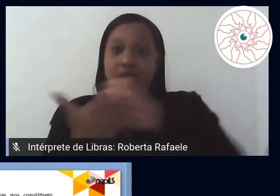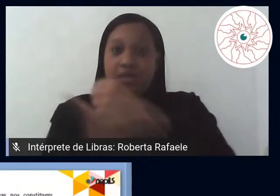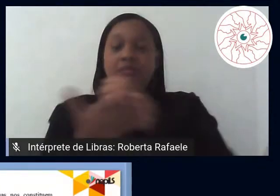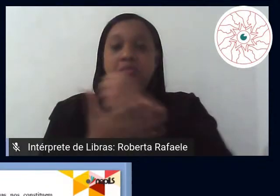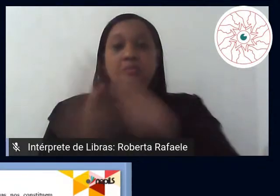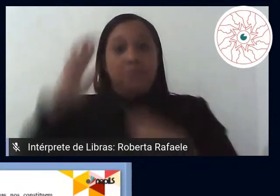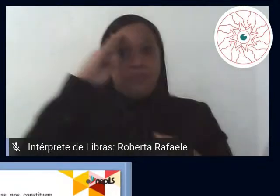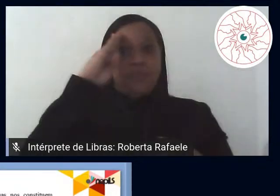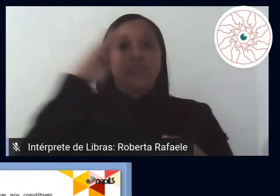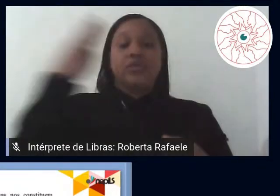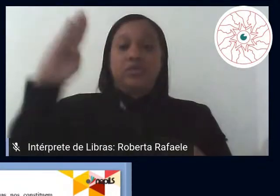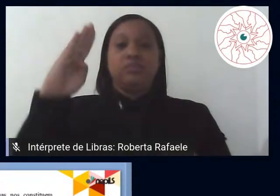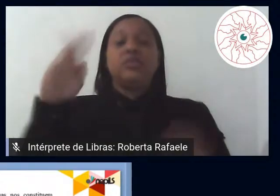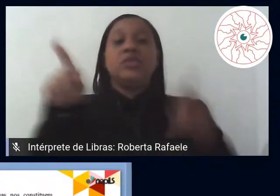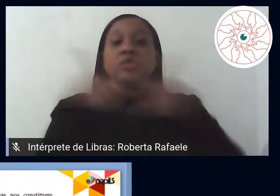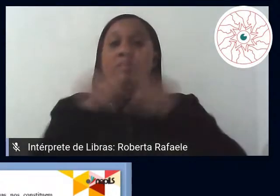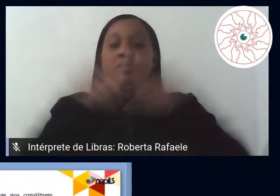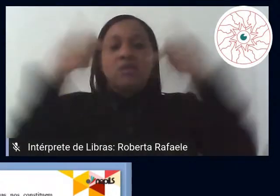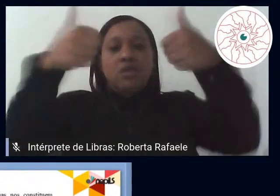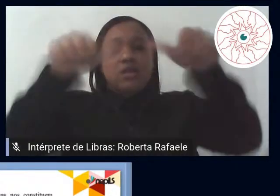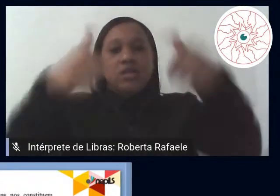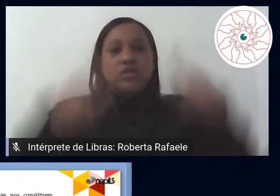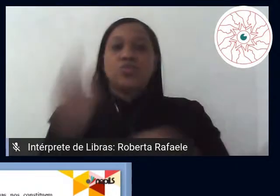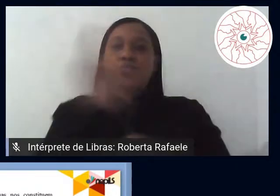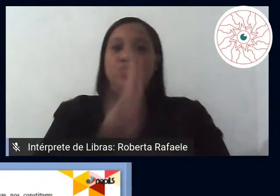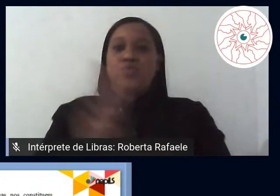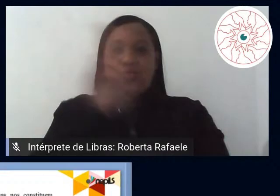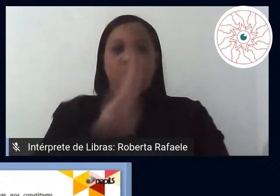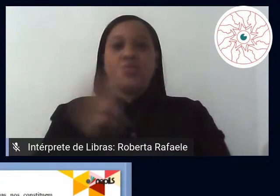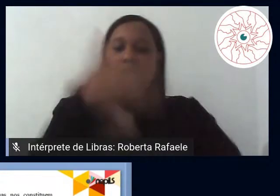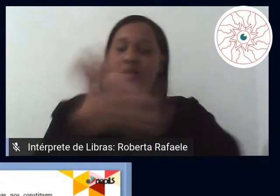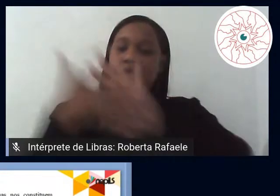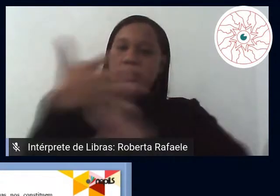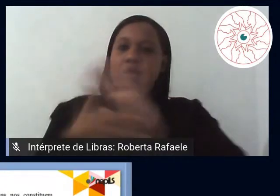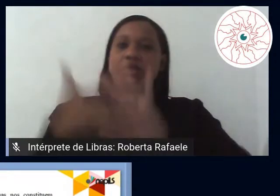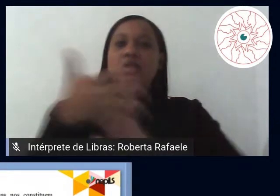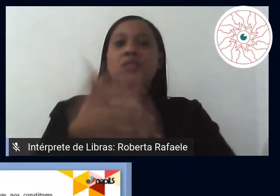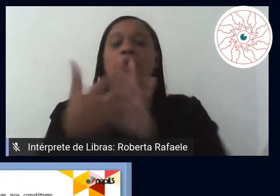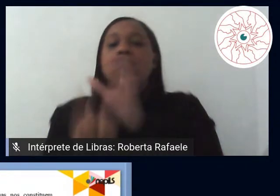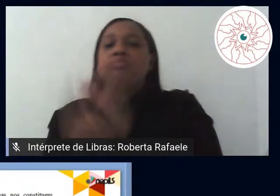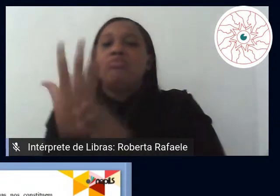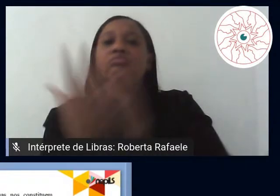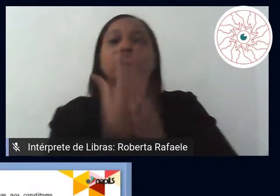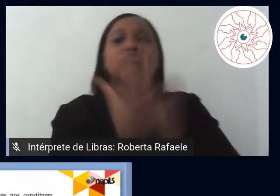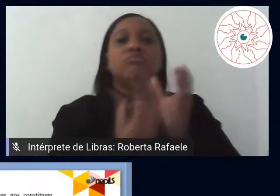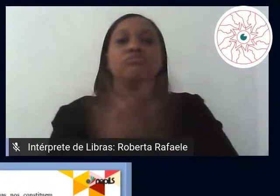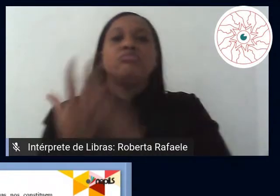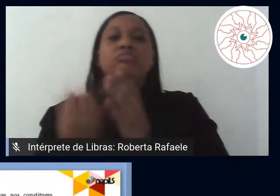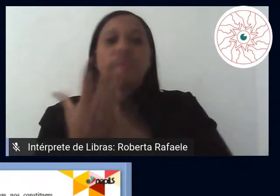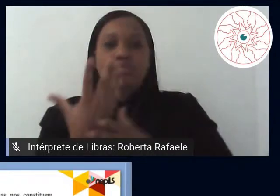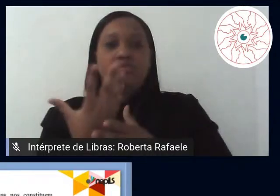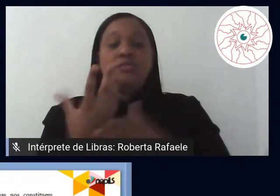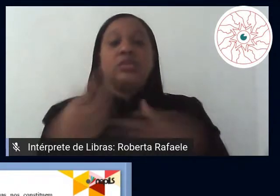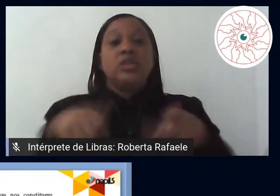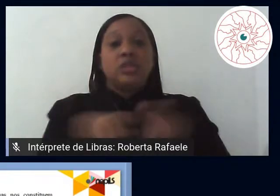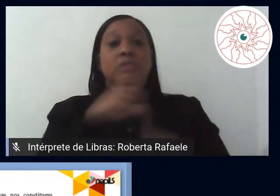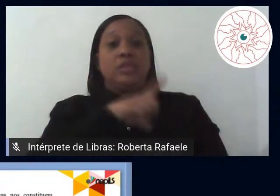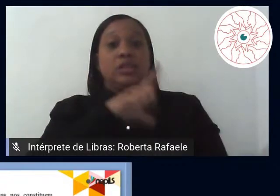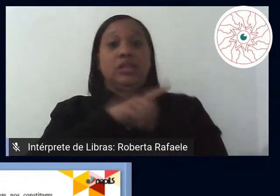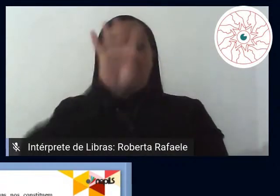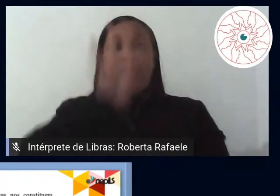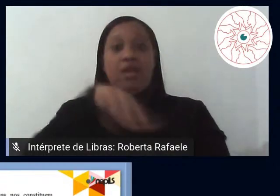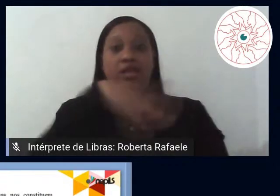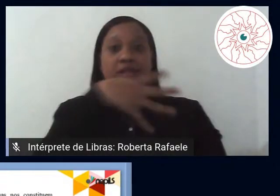principalmente analisou o uso da Libras em cada uma das vezes que foi aparecendo. Eh, eu tenho uma tabela que